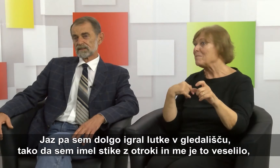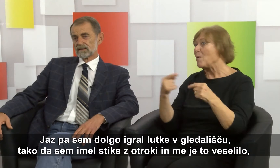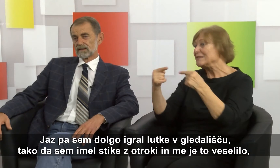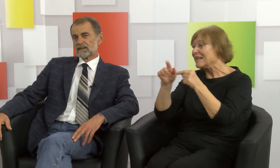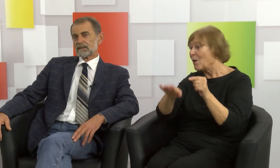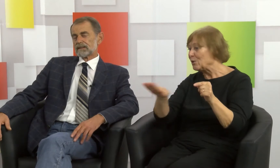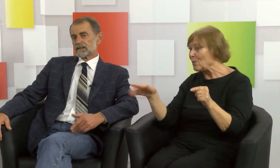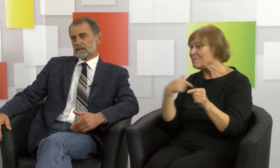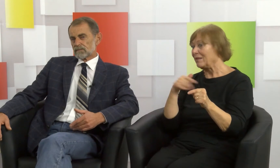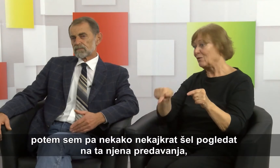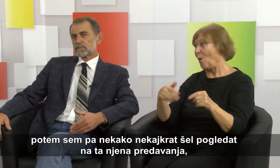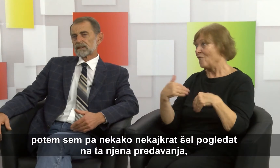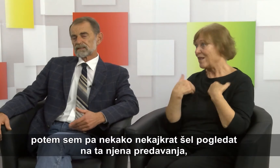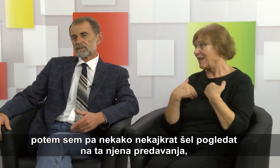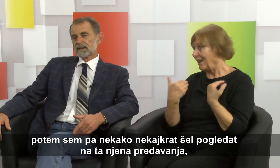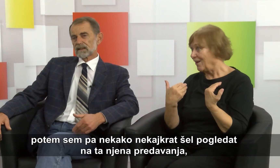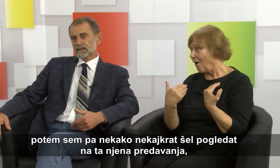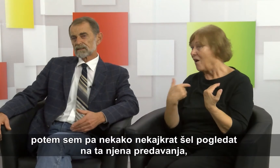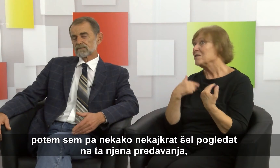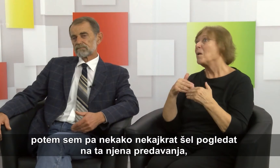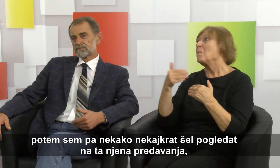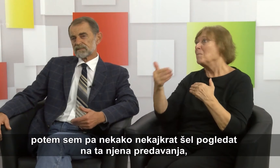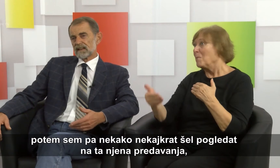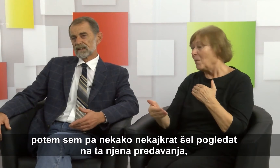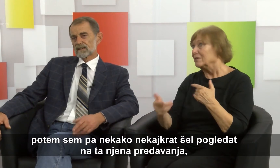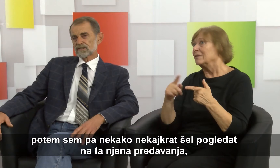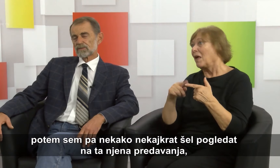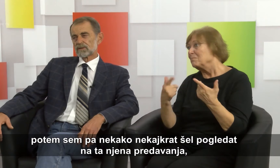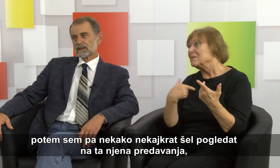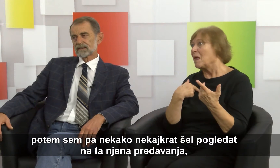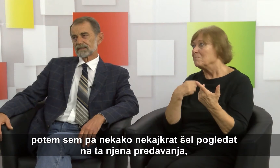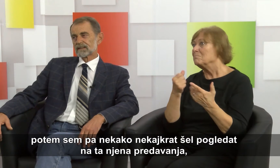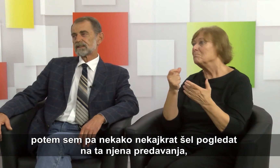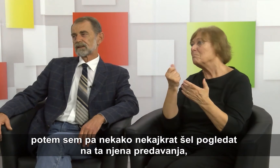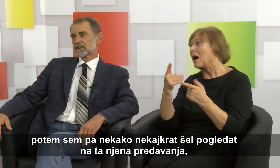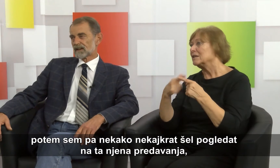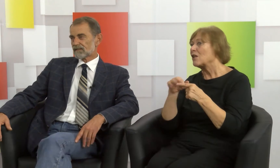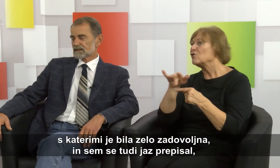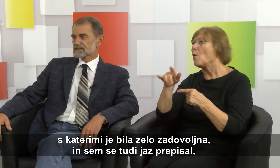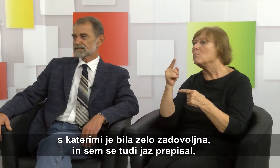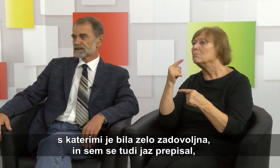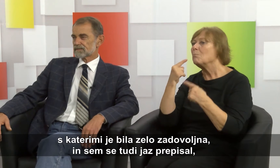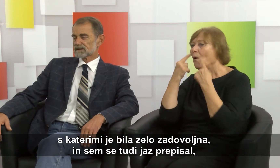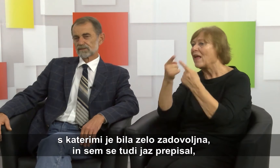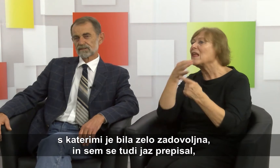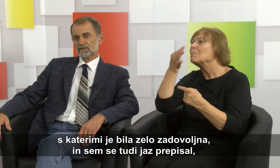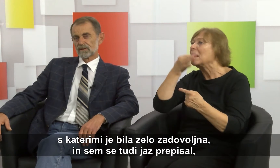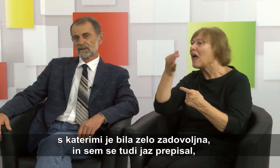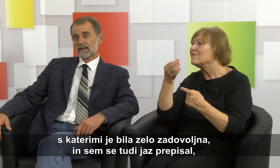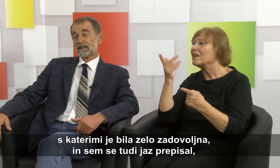veselilo. Potem sem pa nekako nekajkrat šel pogledati na ta njena predavanja, s katerimi je bila zelo zadovoljna